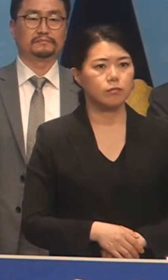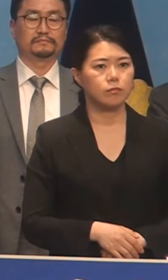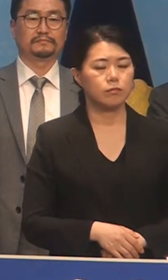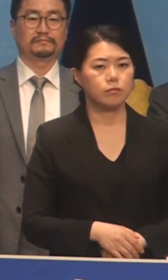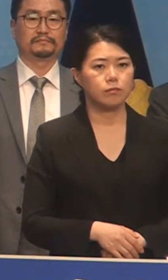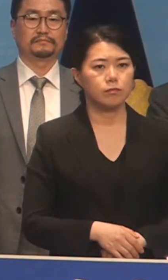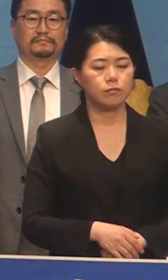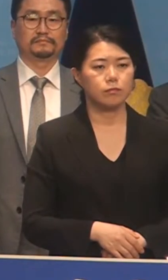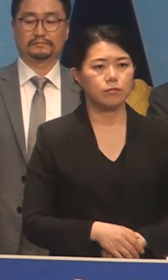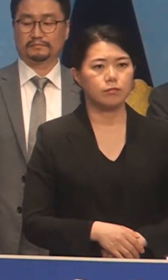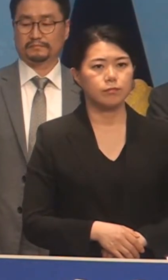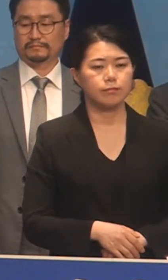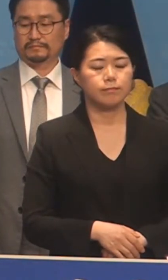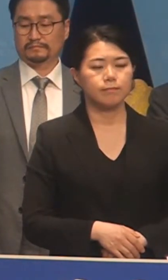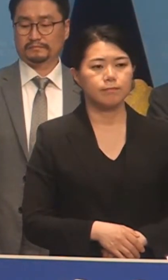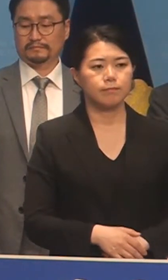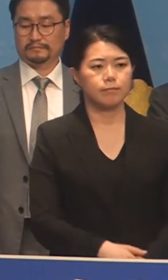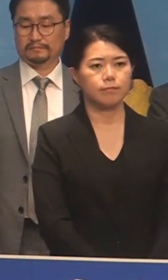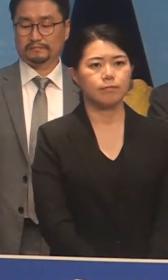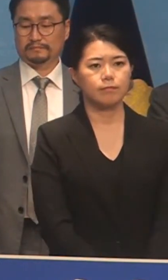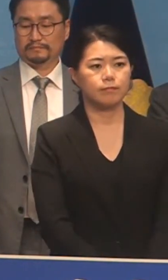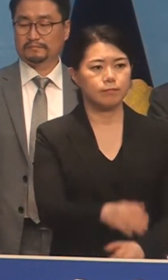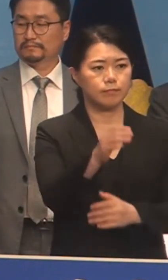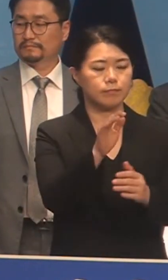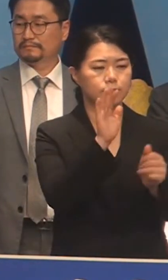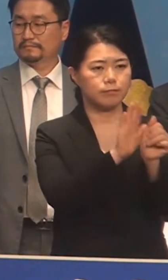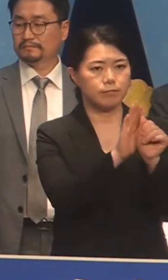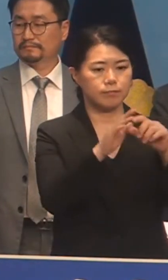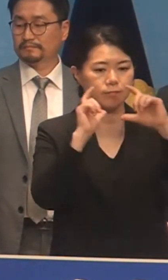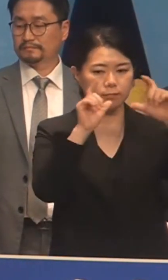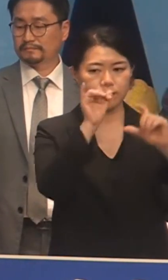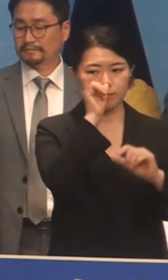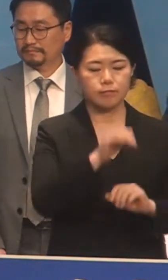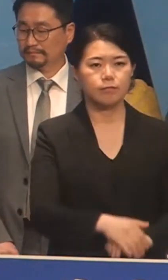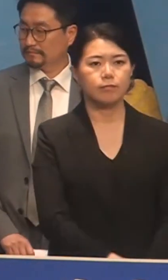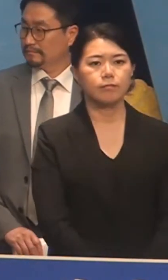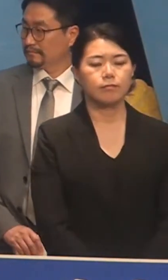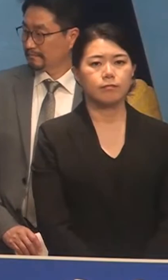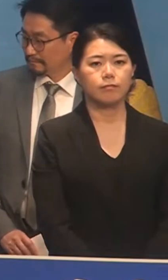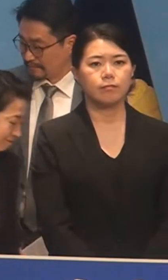자리에 해주셨습니다. 지지선언을 나누고 있겠습니다.